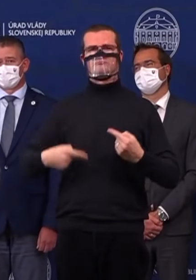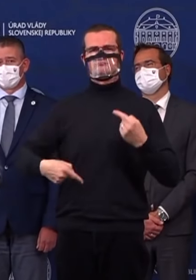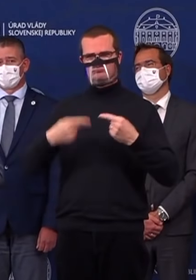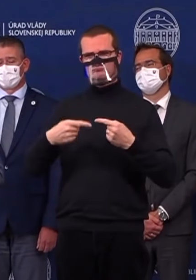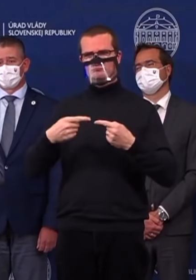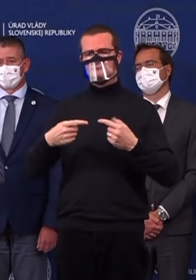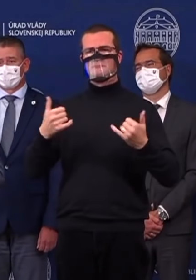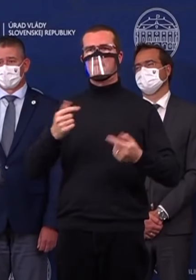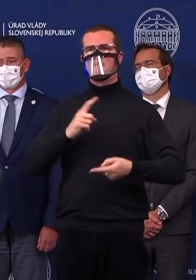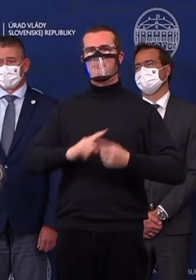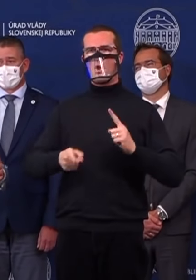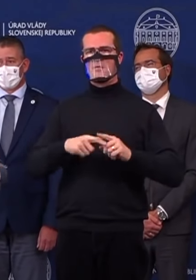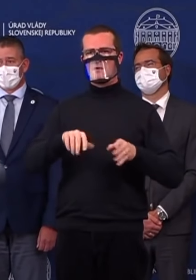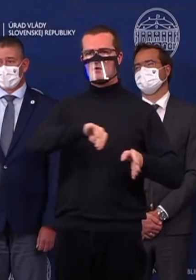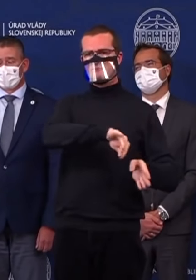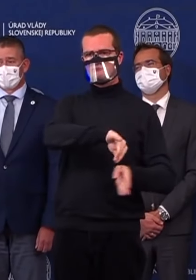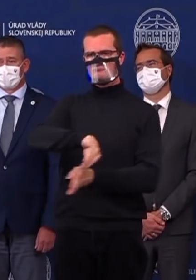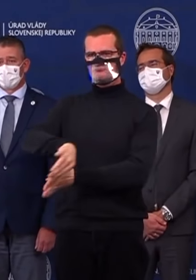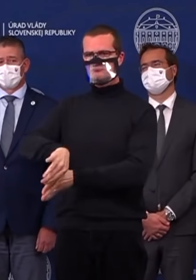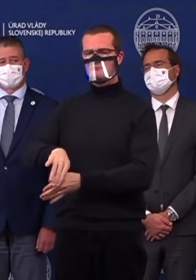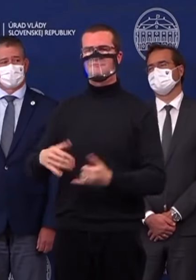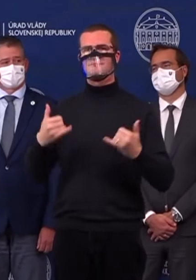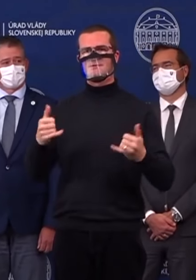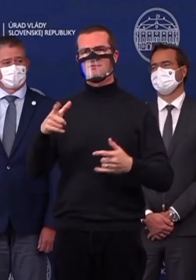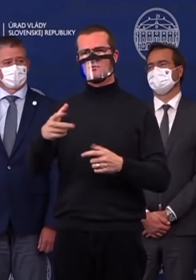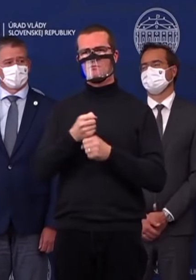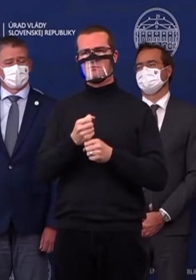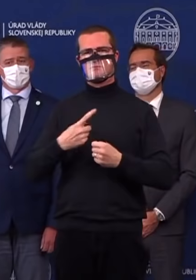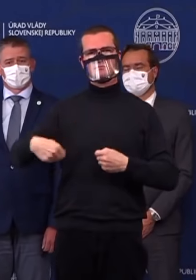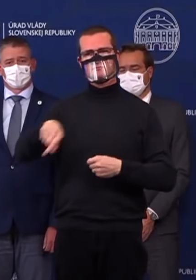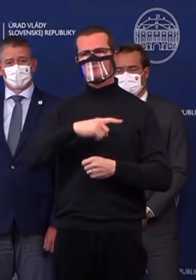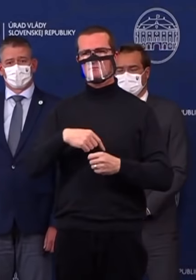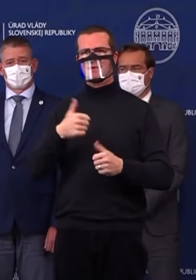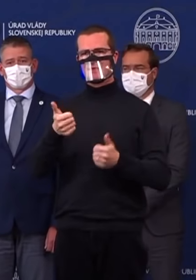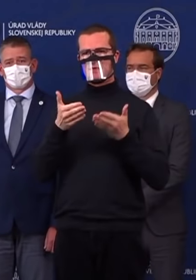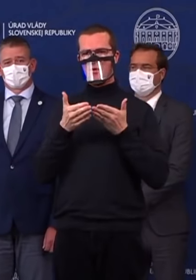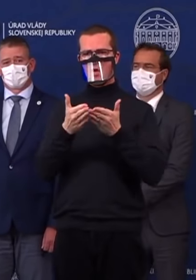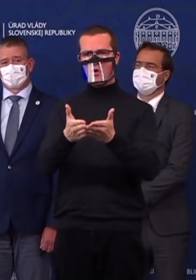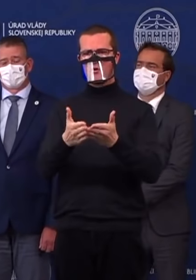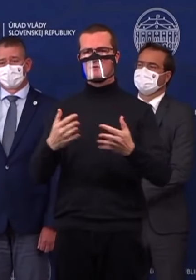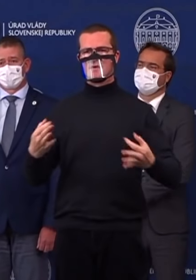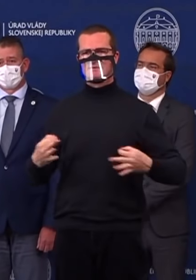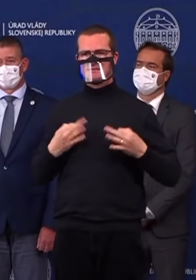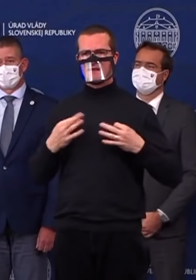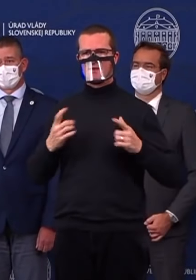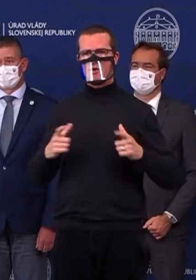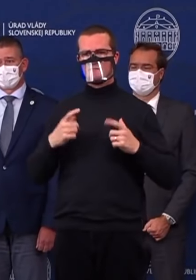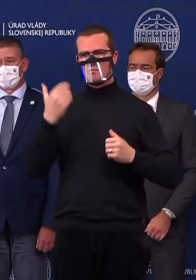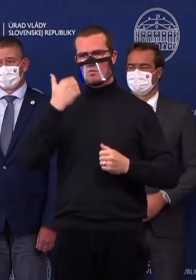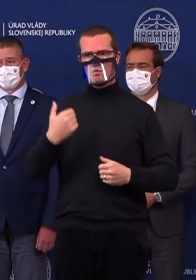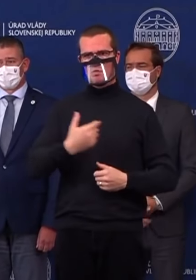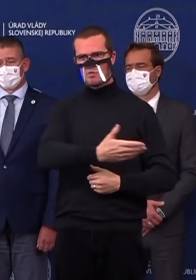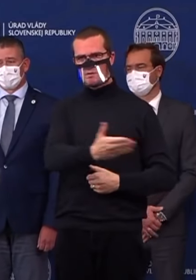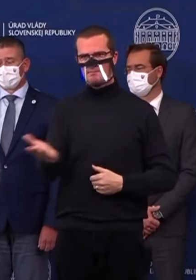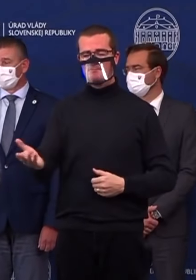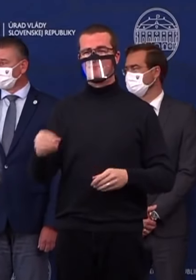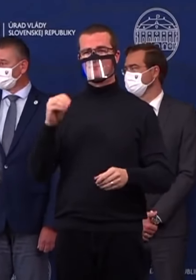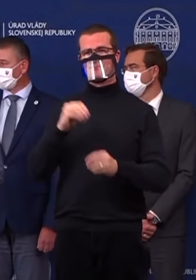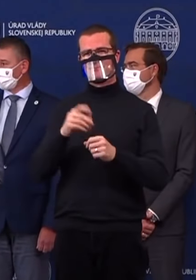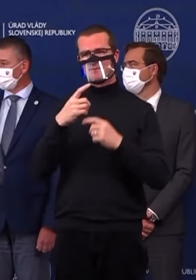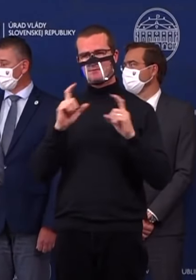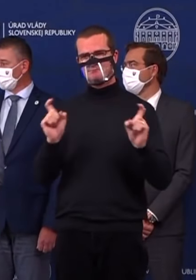teraz politikárčenie treba odložiť bokom, lebo tu bojujeme spoločne na jednej lodi o zdravie a životy ľudí. Tým, že